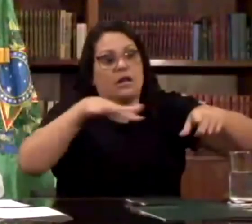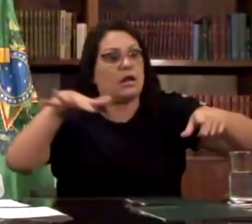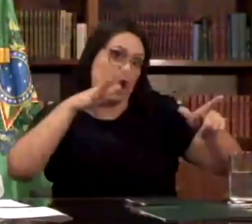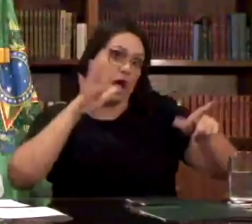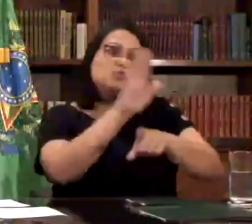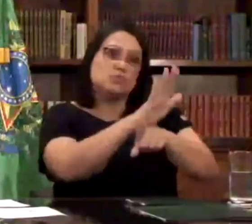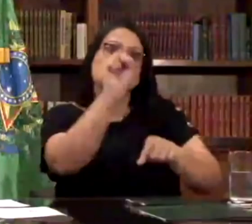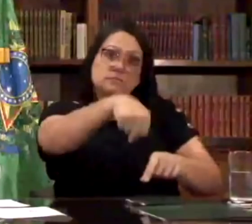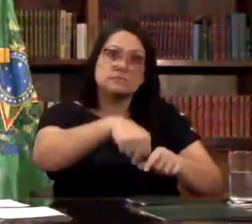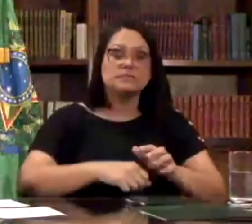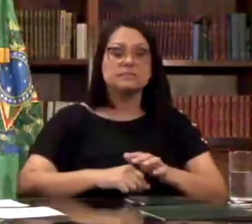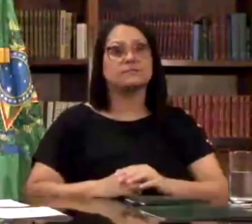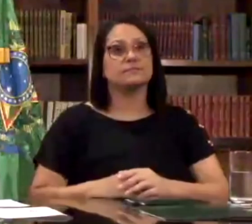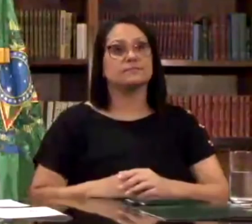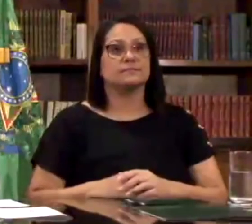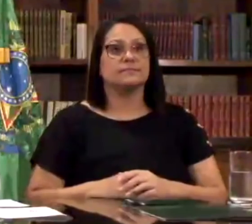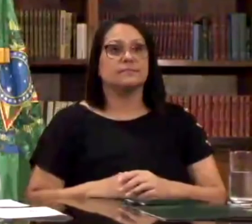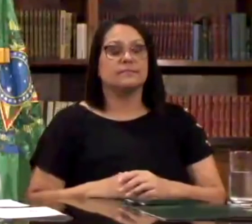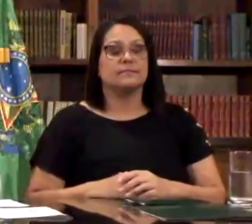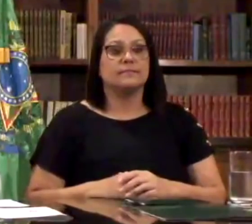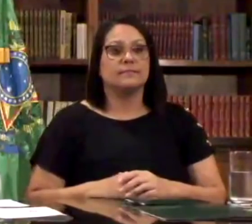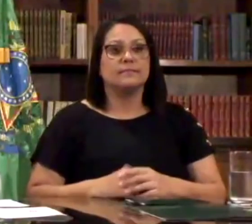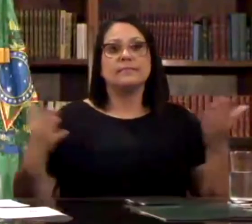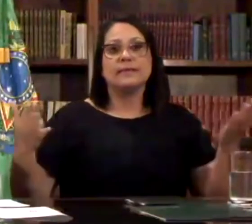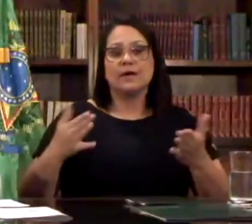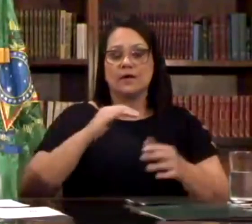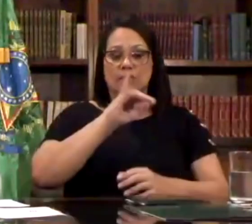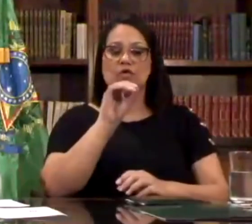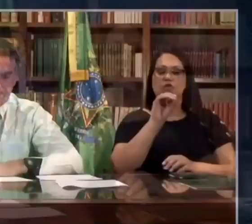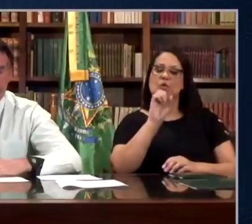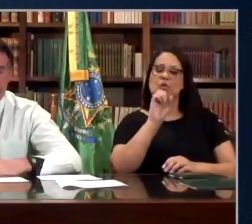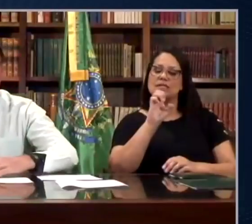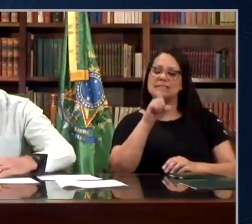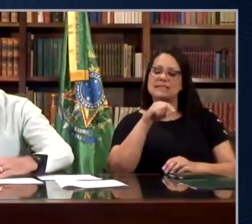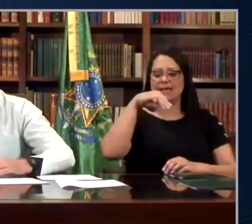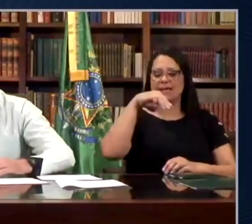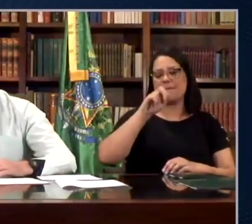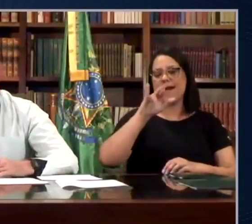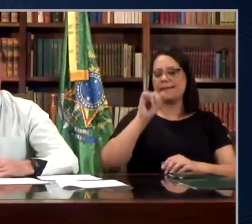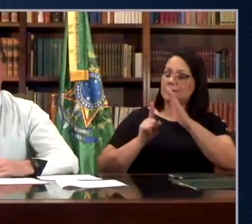regiões. Pergunta agora de José Maria Trindade. Fala, Zé Maria.